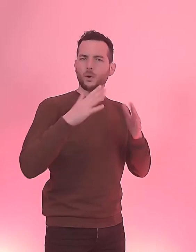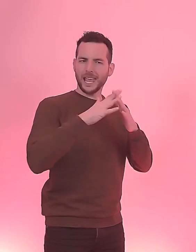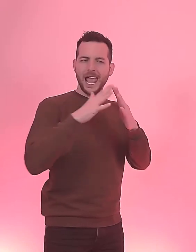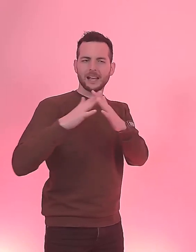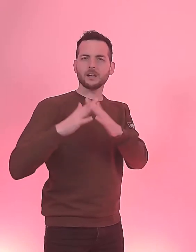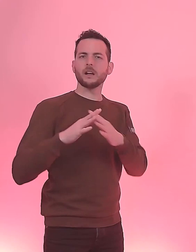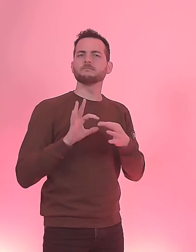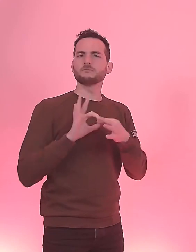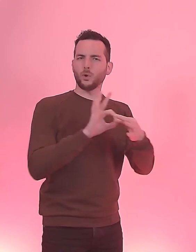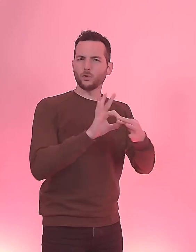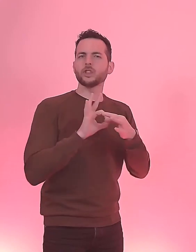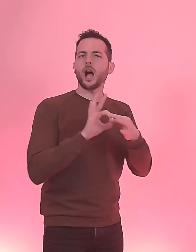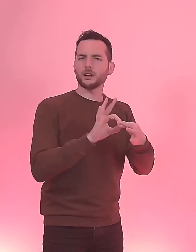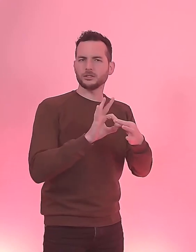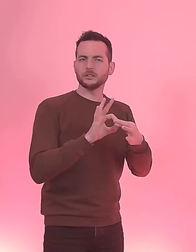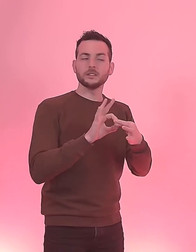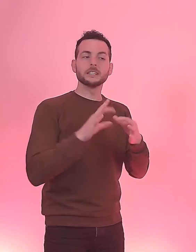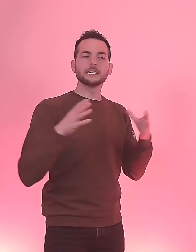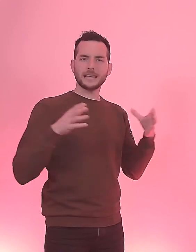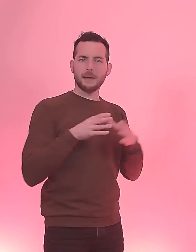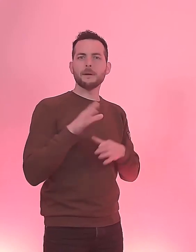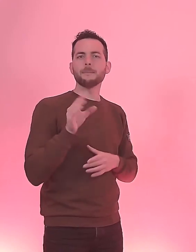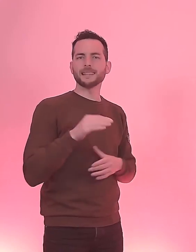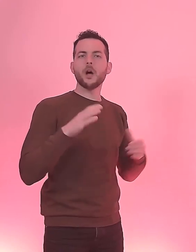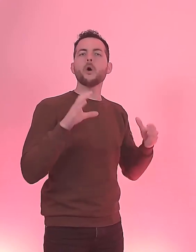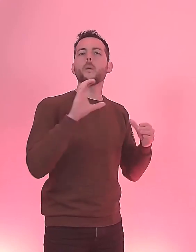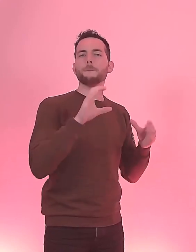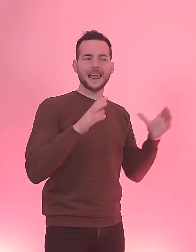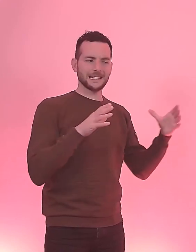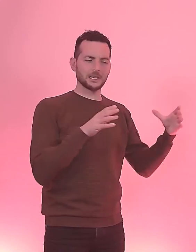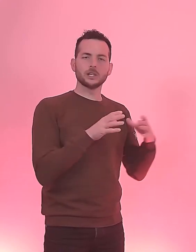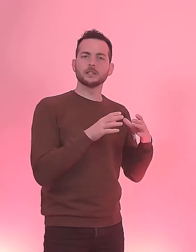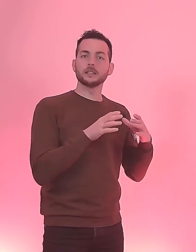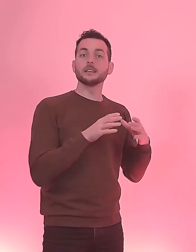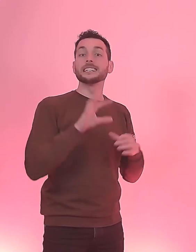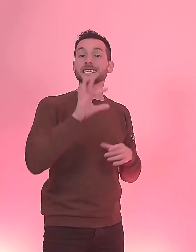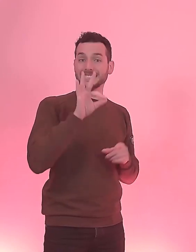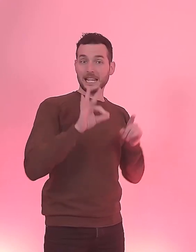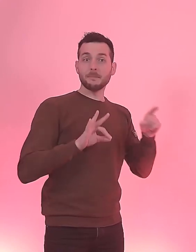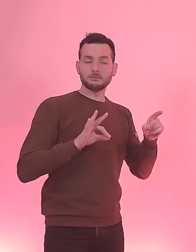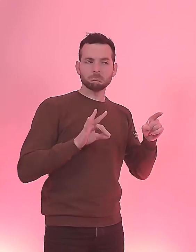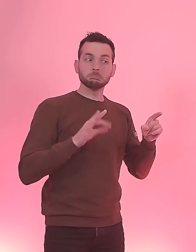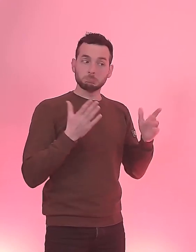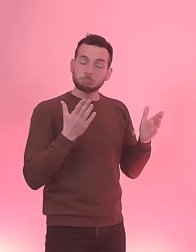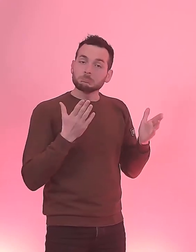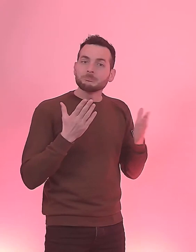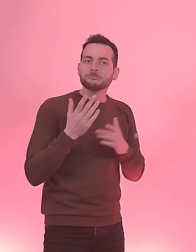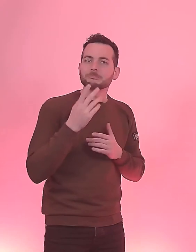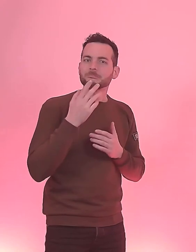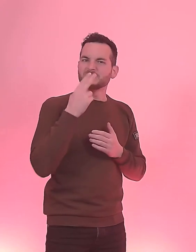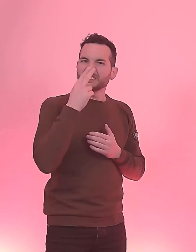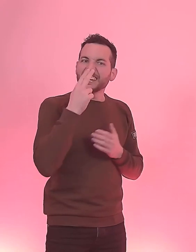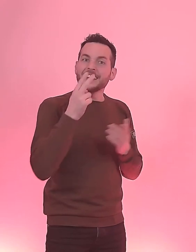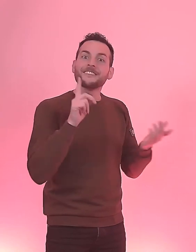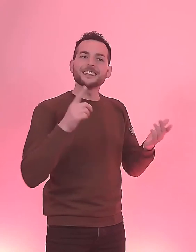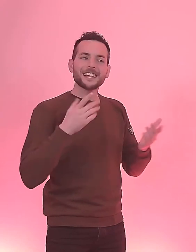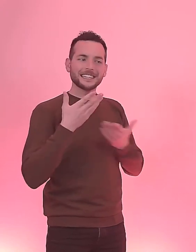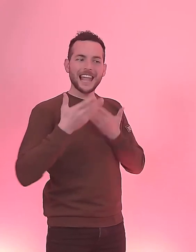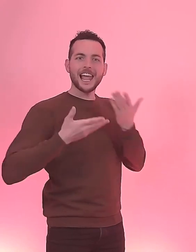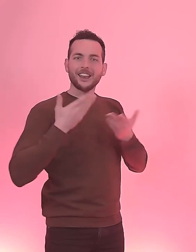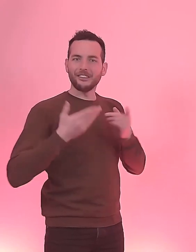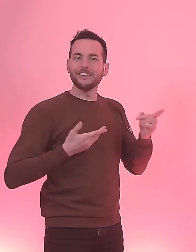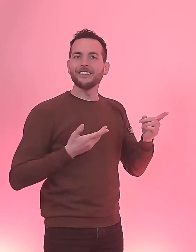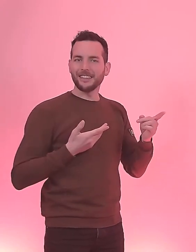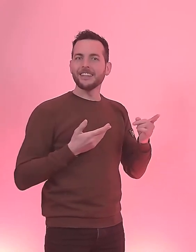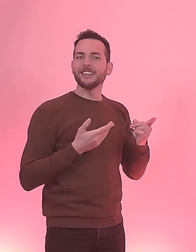en dat doen we samen met compassion and we zien uit naar we thieme het ons vanochtend ga delen als